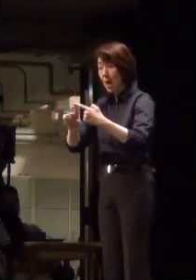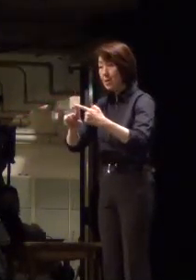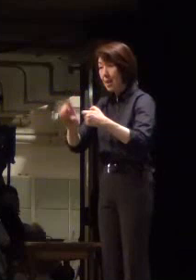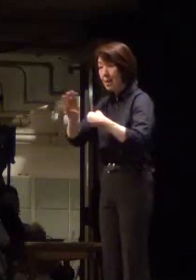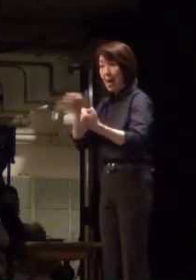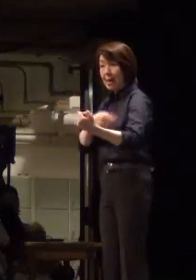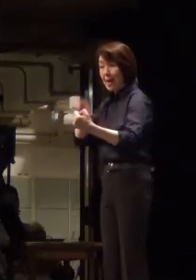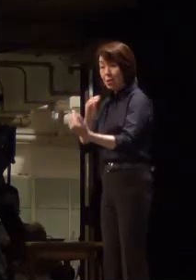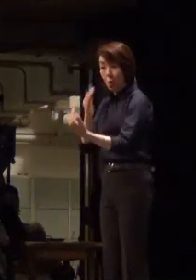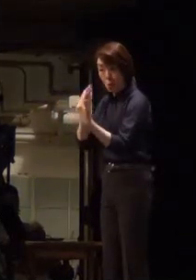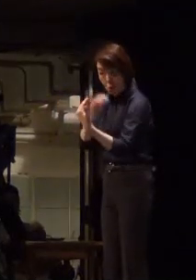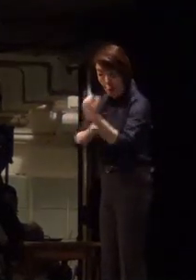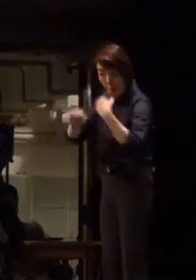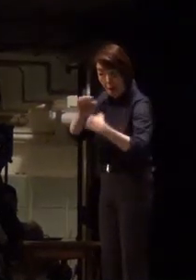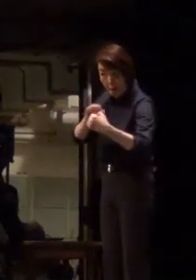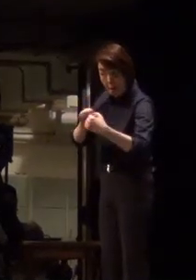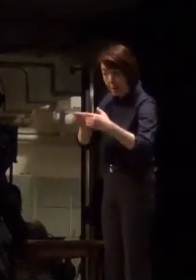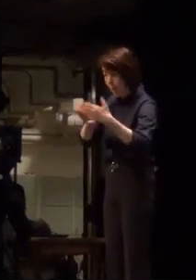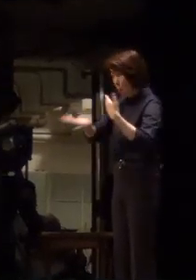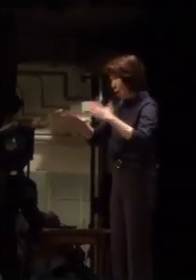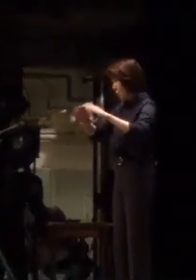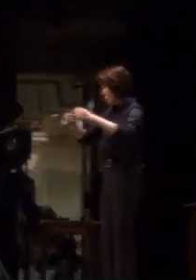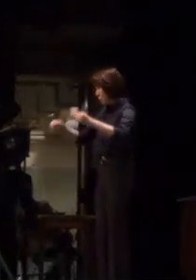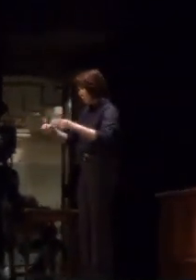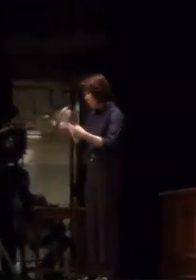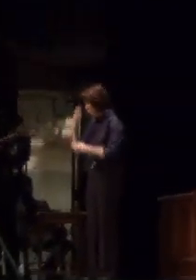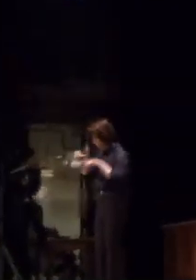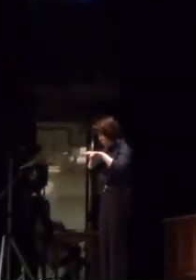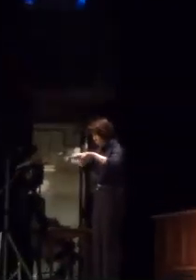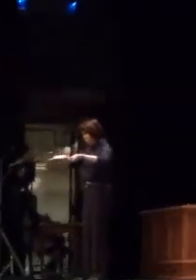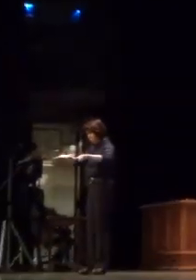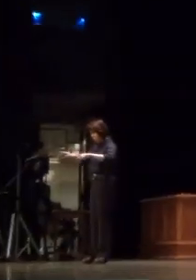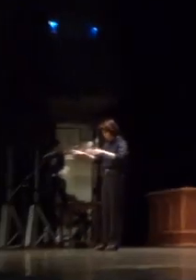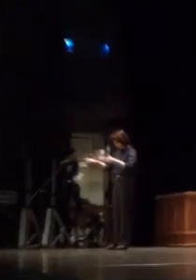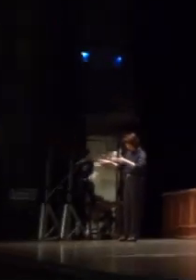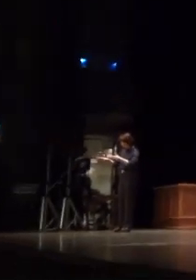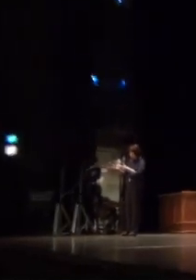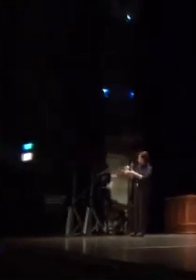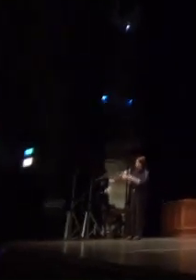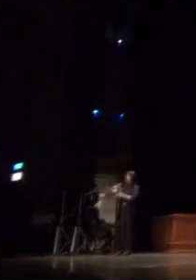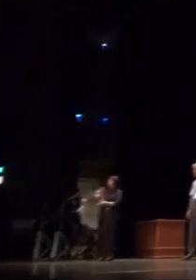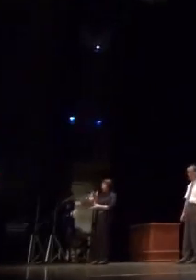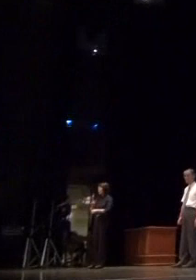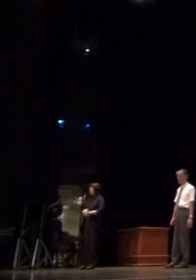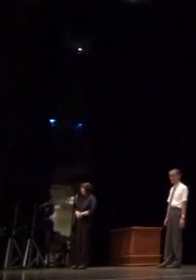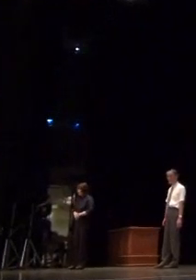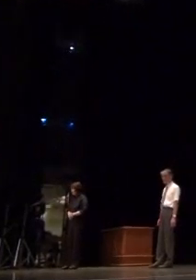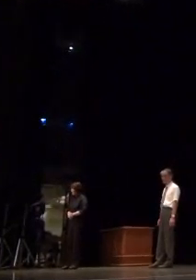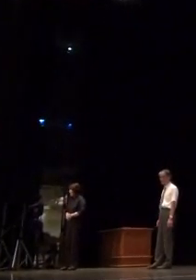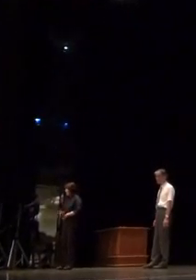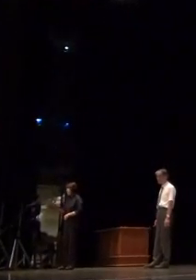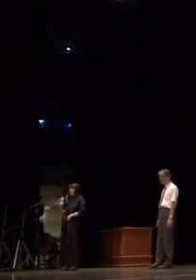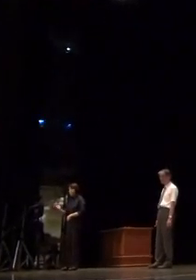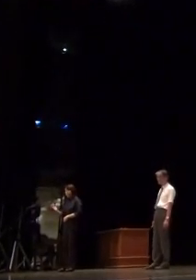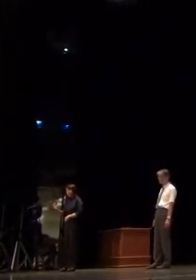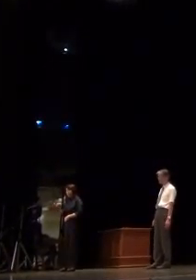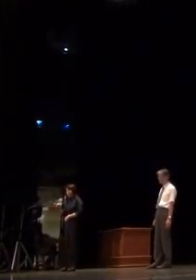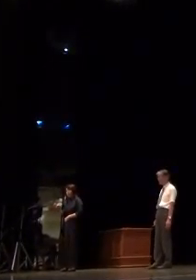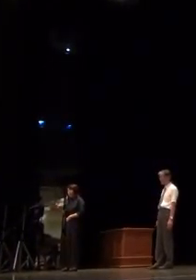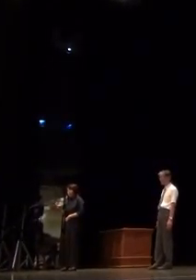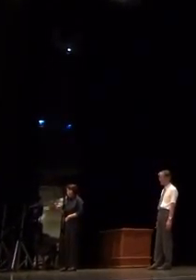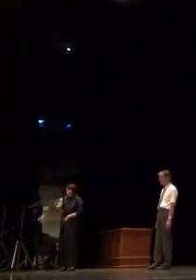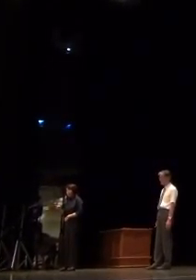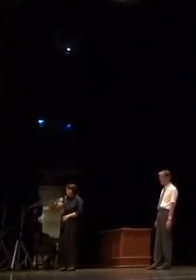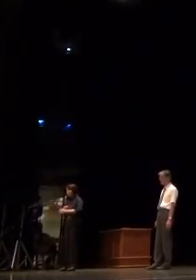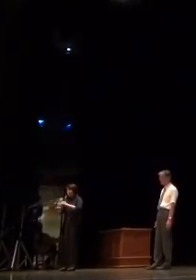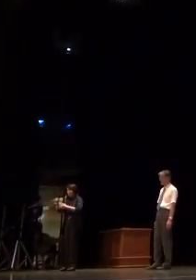アを使って他の国を監視するという、そういう体制をずっと作ってきました。しかしそういう体制の